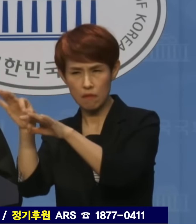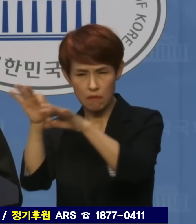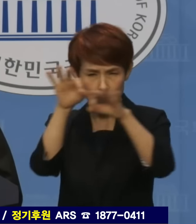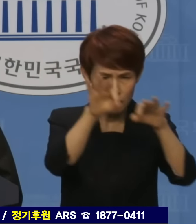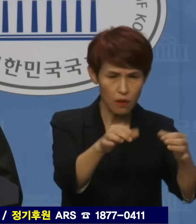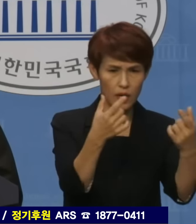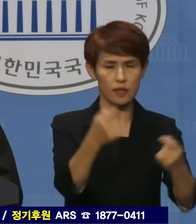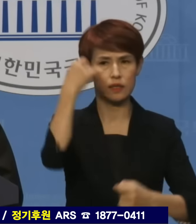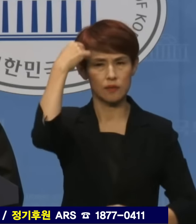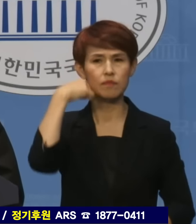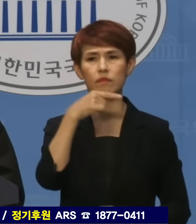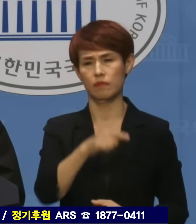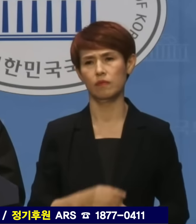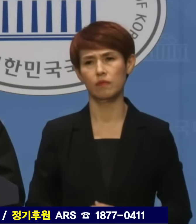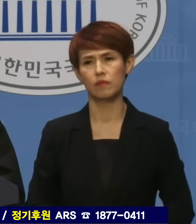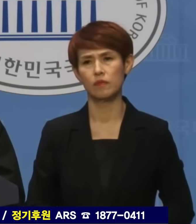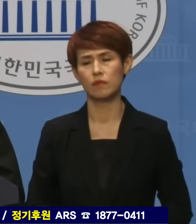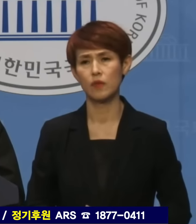것 같습니다.